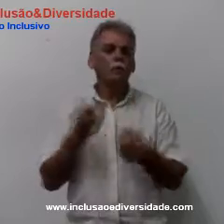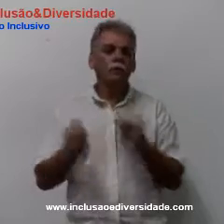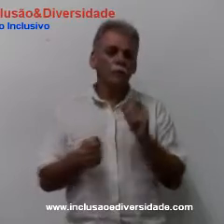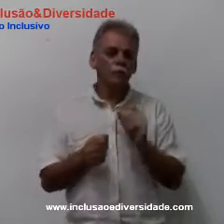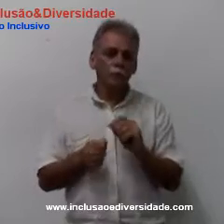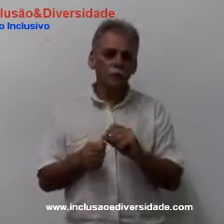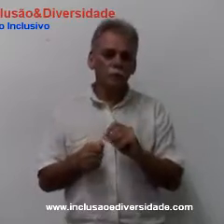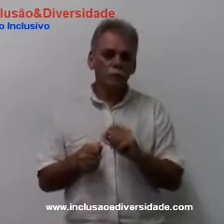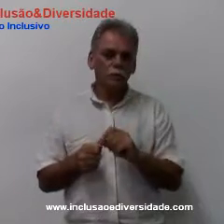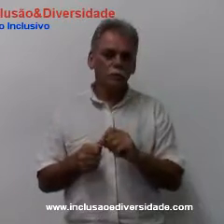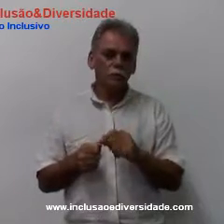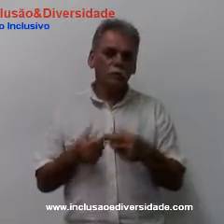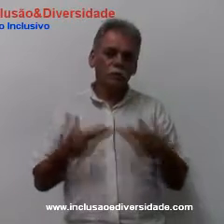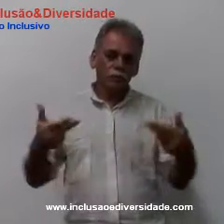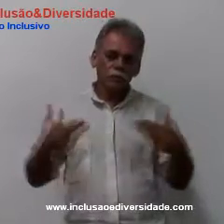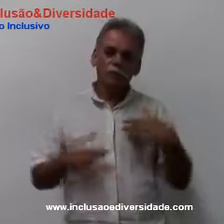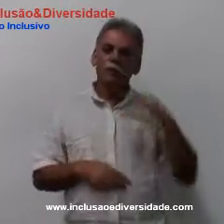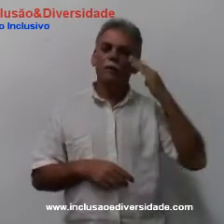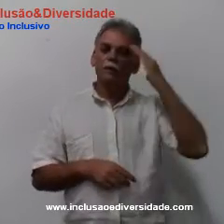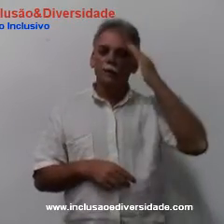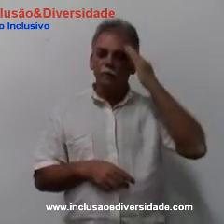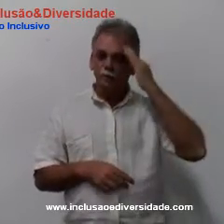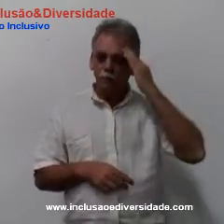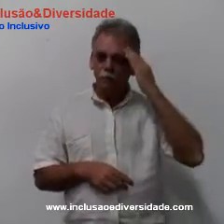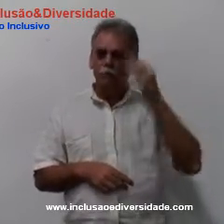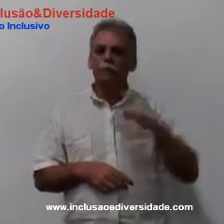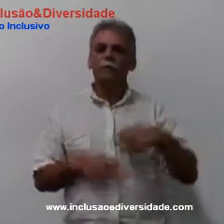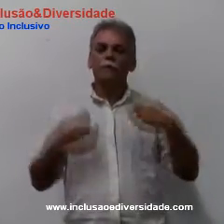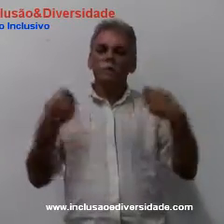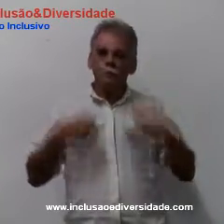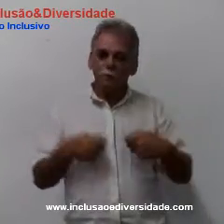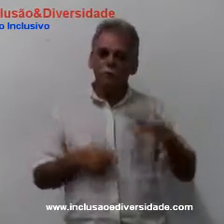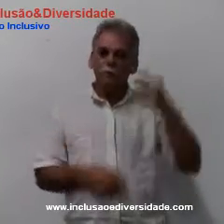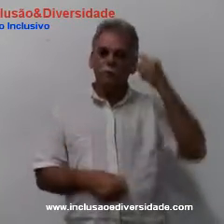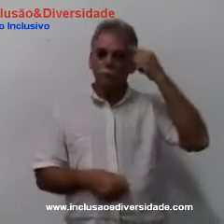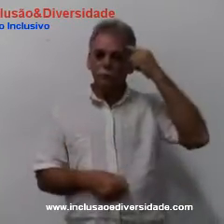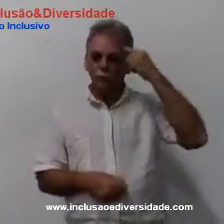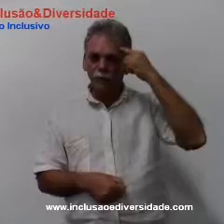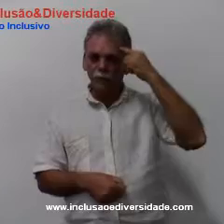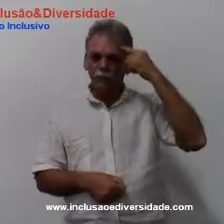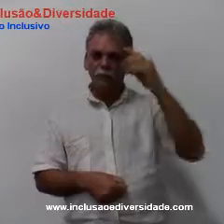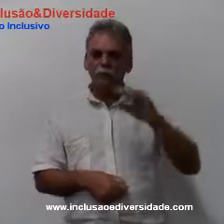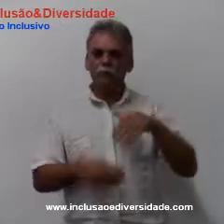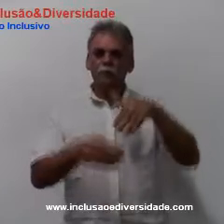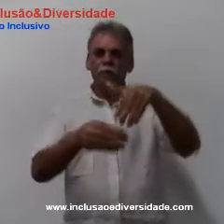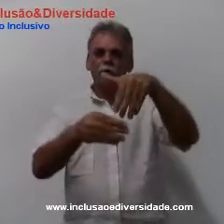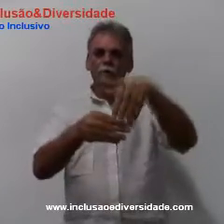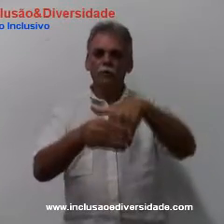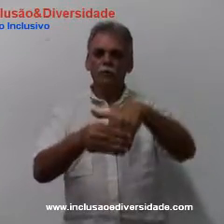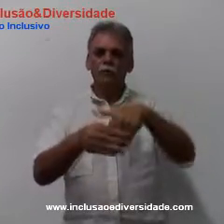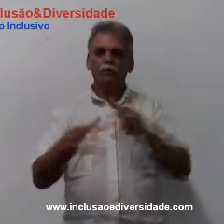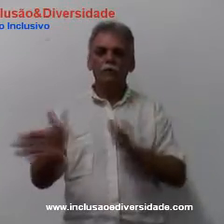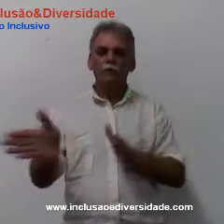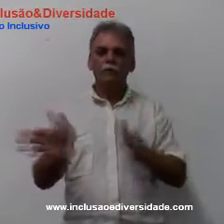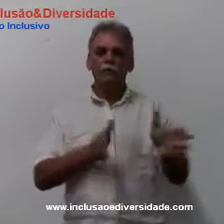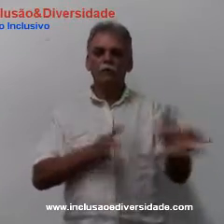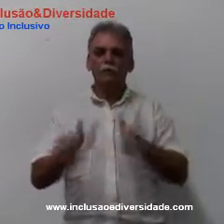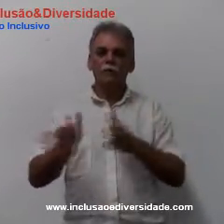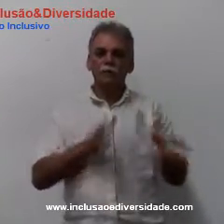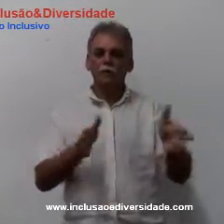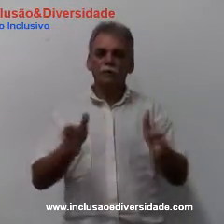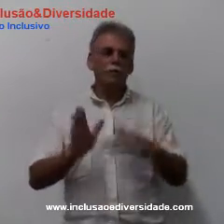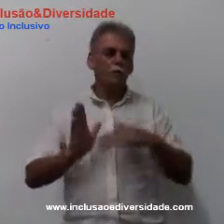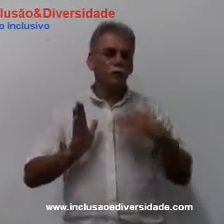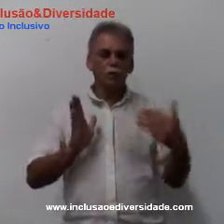dificuldade para votar. Então a gente tem que realmente pensar numa eleição com acessibilidade